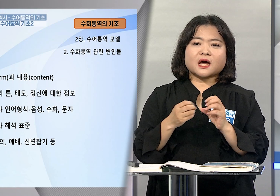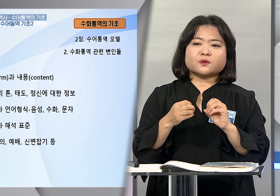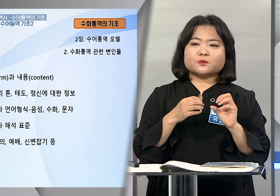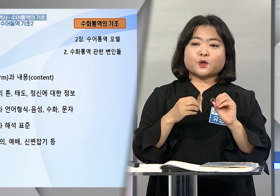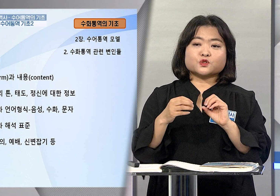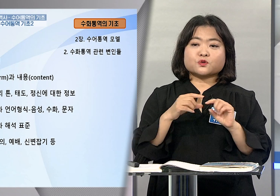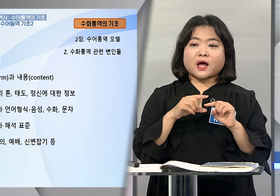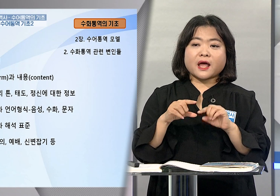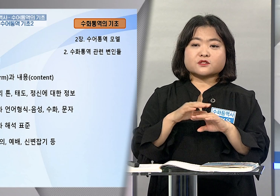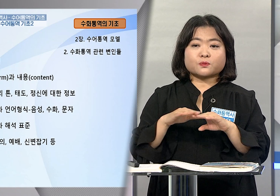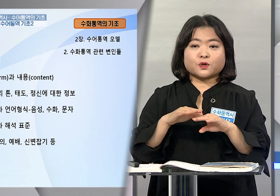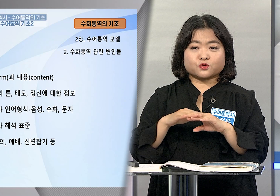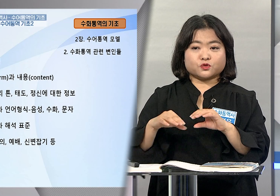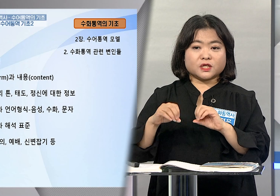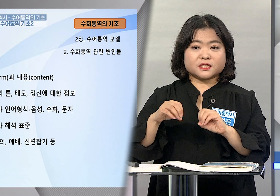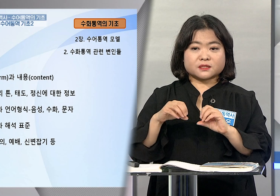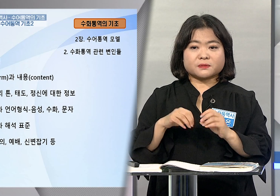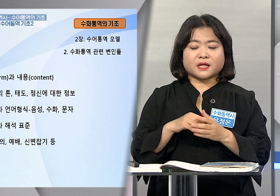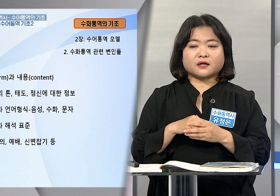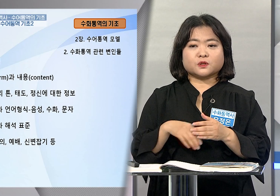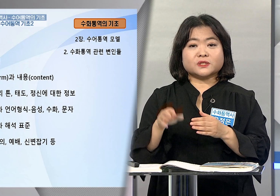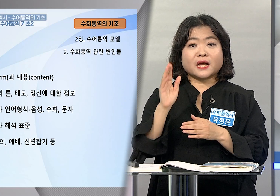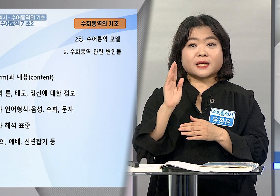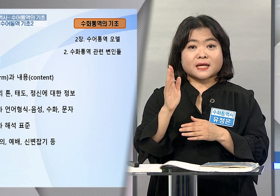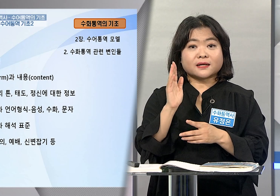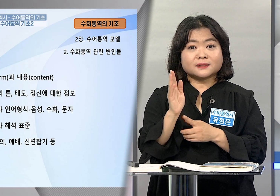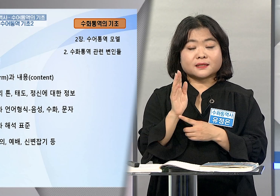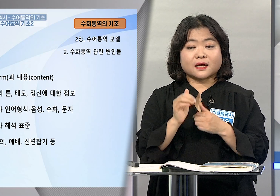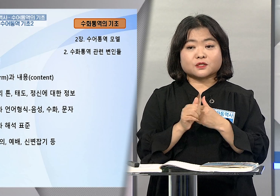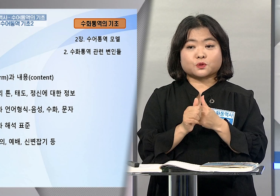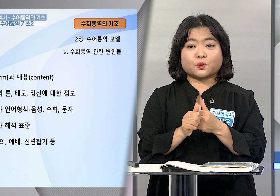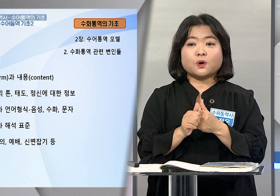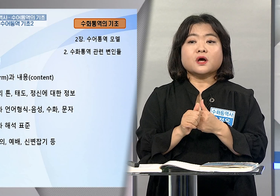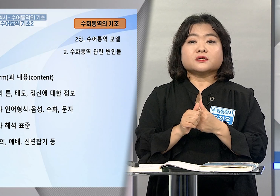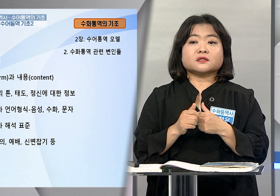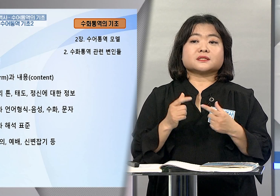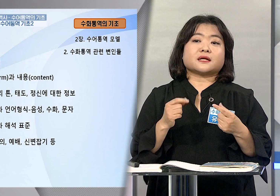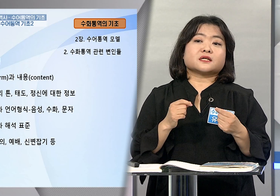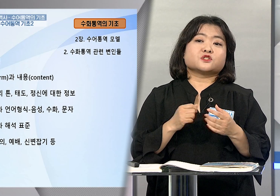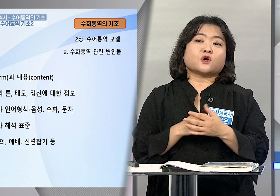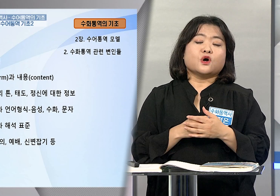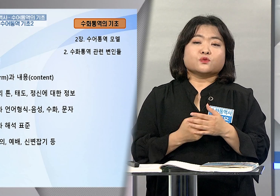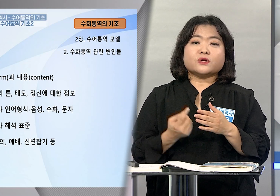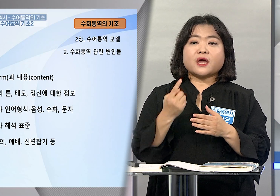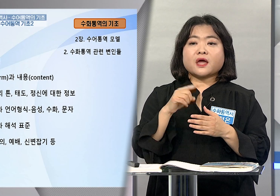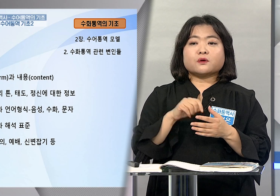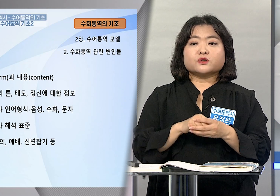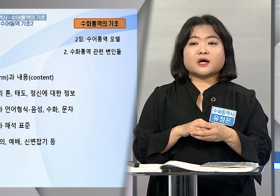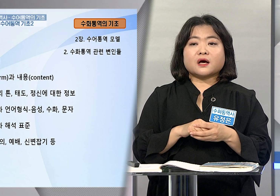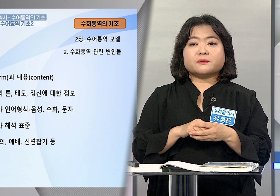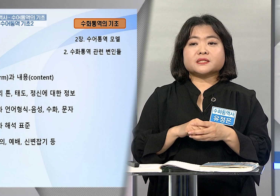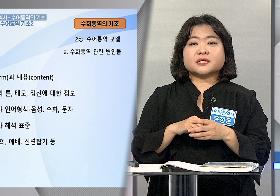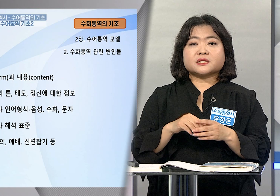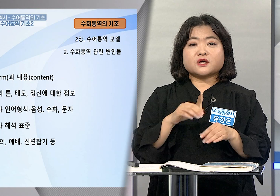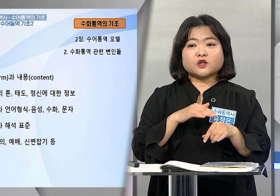상호작용 표준과 해석 표준이 있습니다. 그리고 이야기의 장르에 따라서도 역시 다르겠죠. 위에 우리가 메시지의